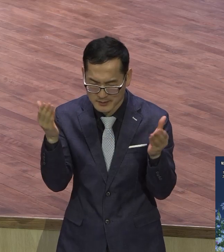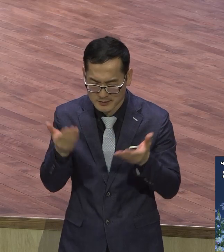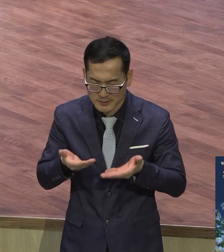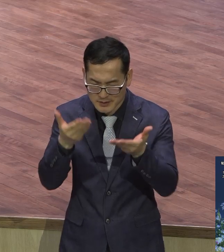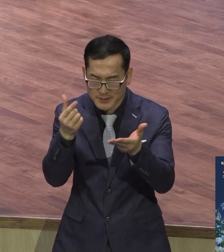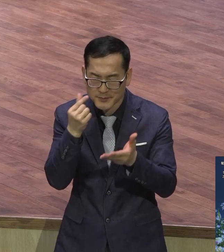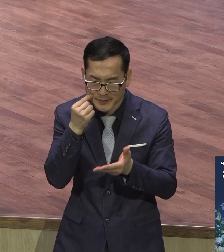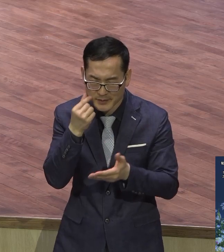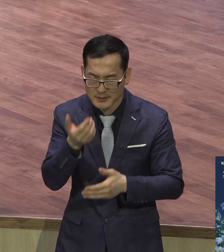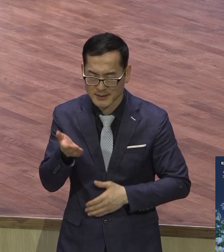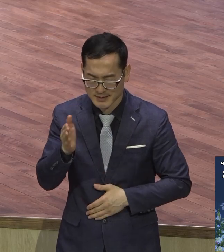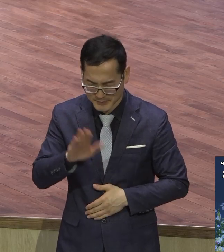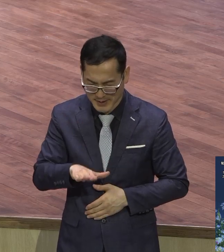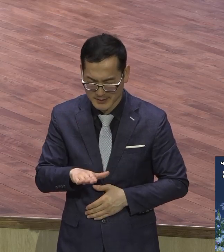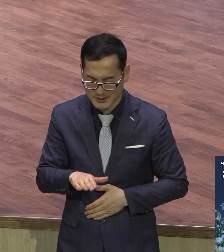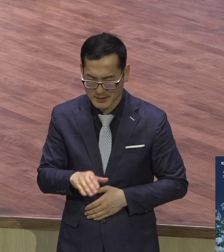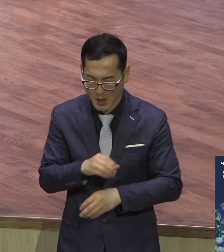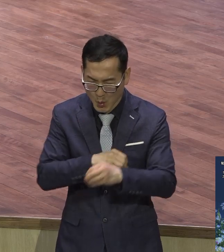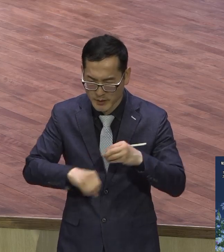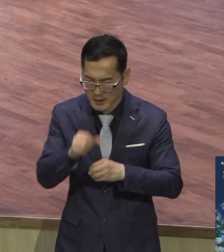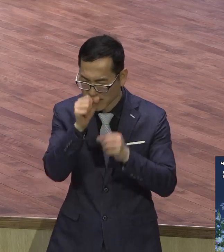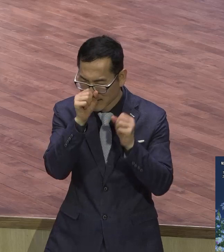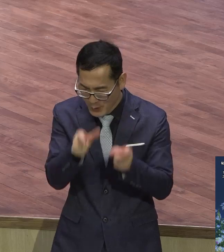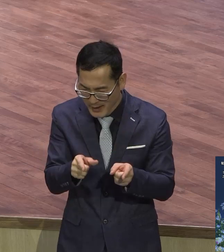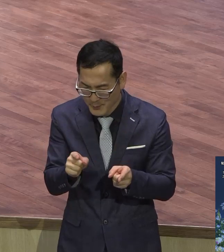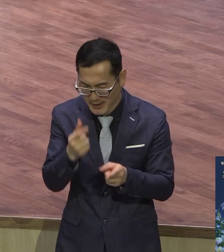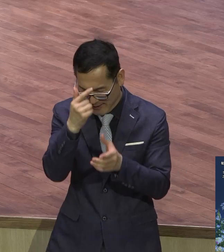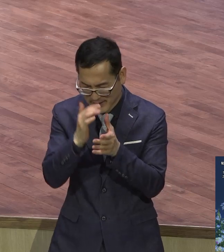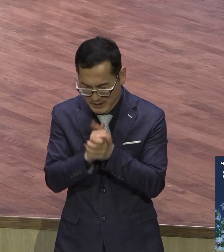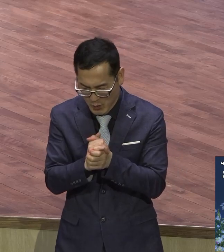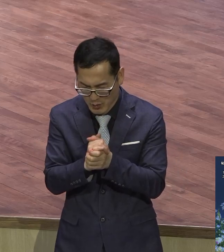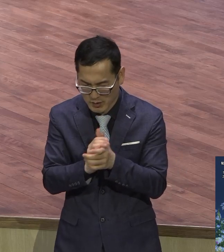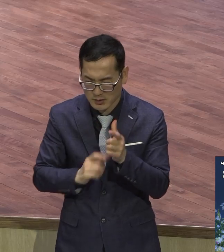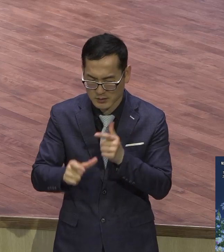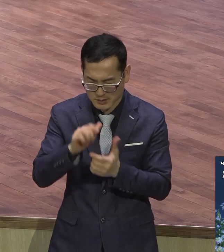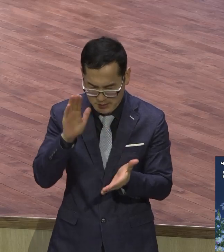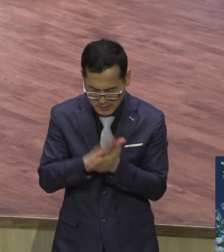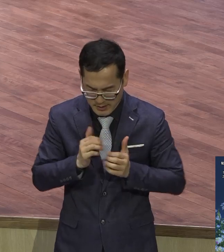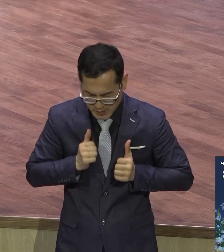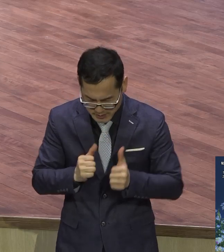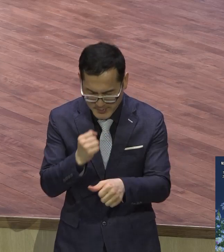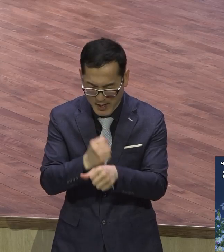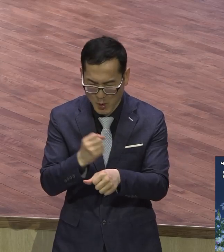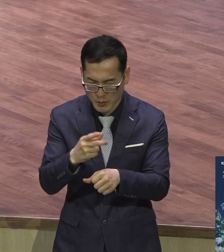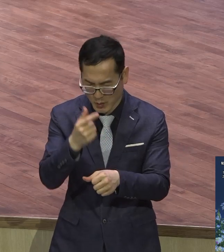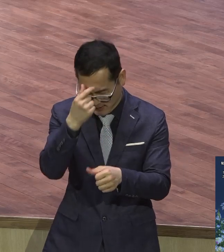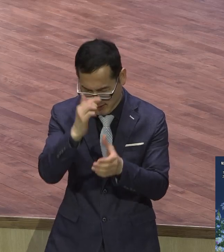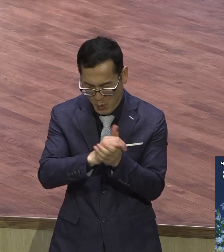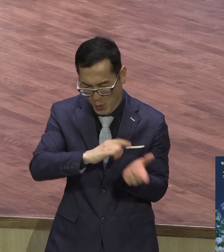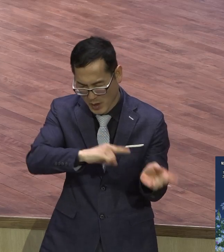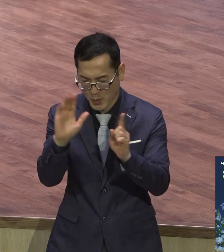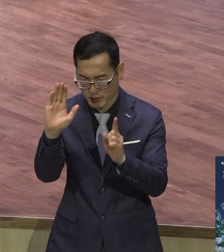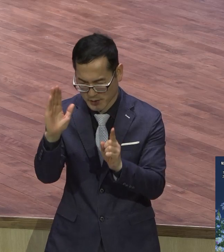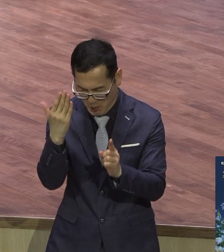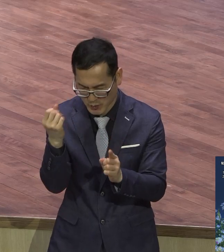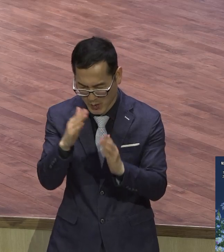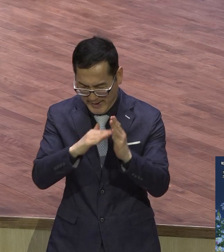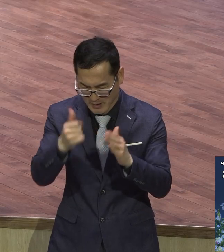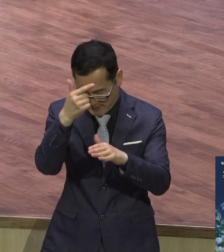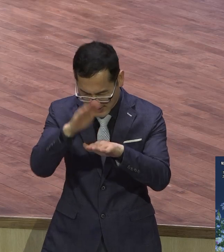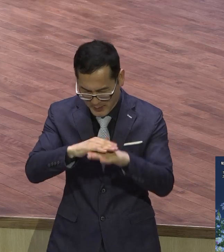모든 성도들이 이번 기회에 기도가 회복되게 하여 주옵소서 가정 예배가 회복되게 하여